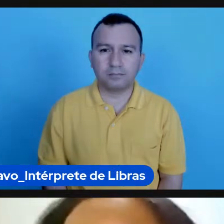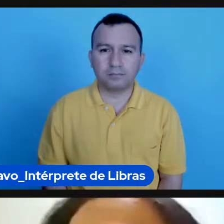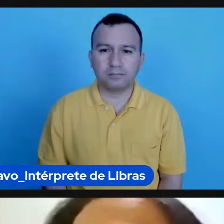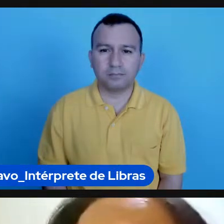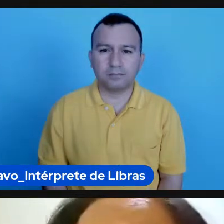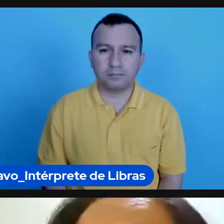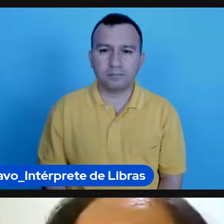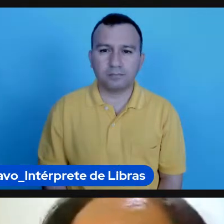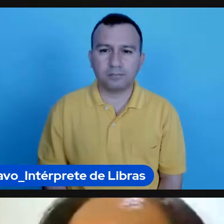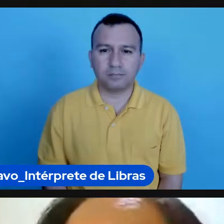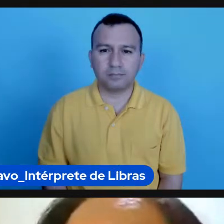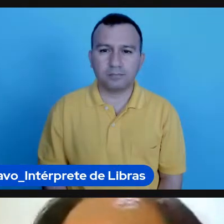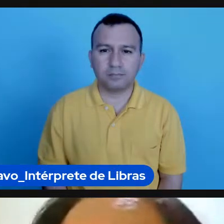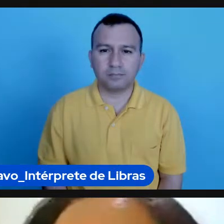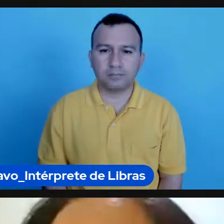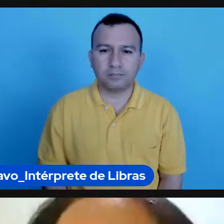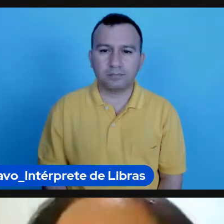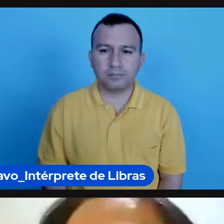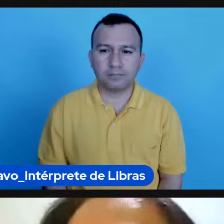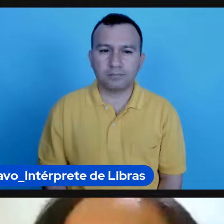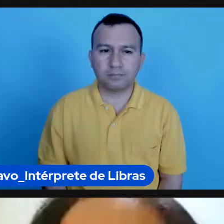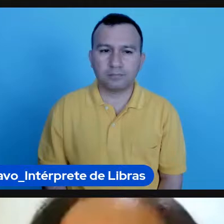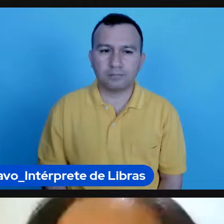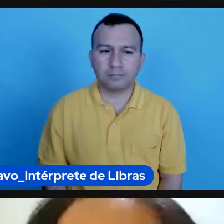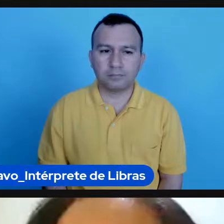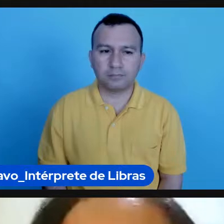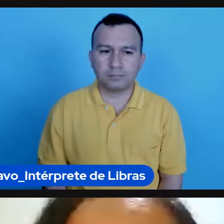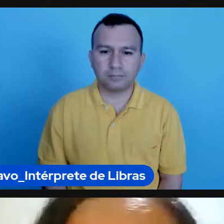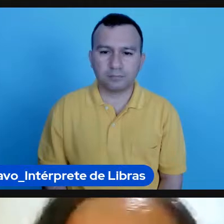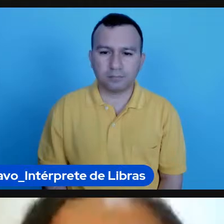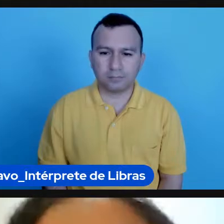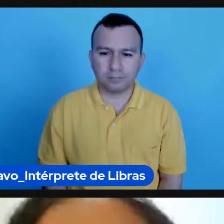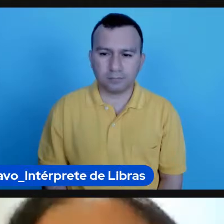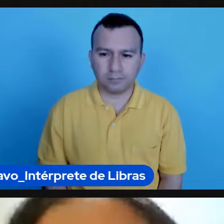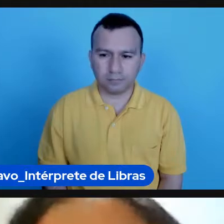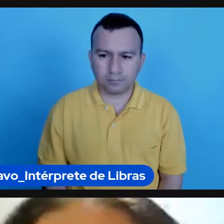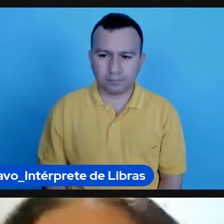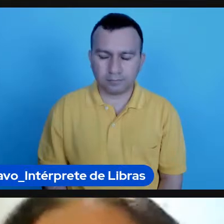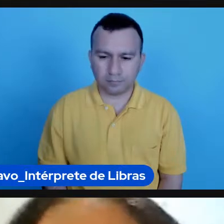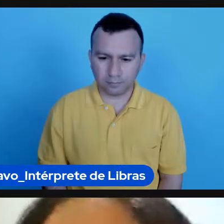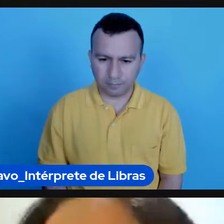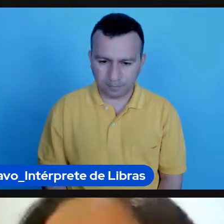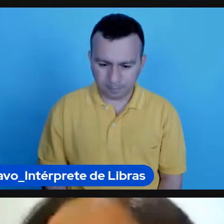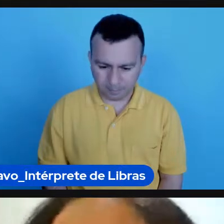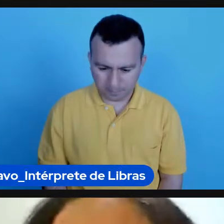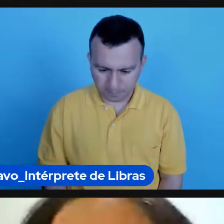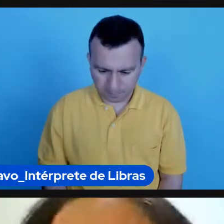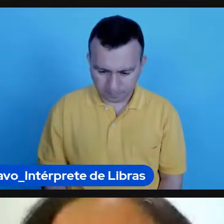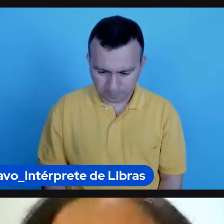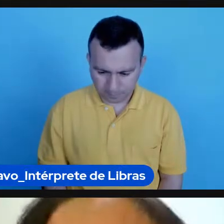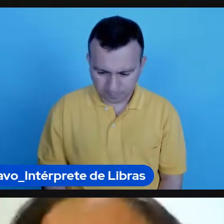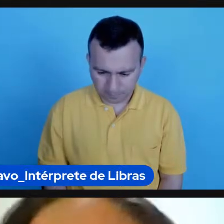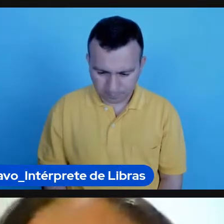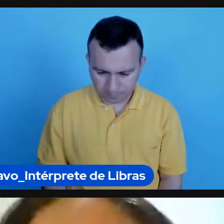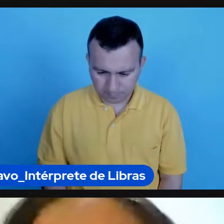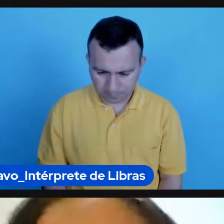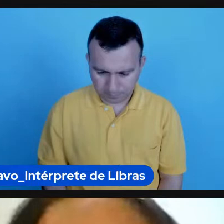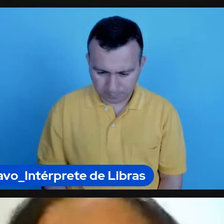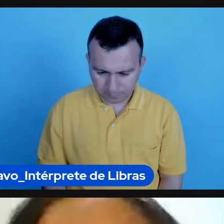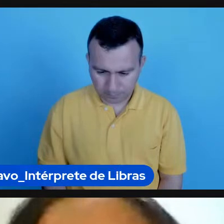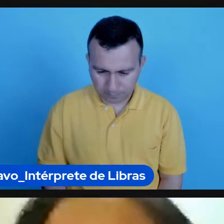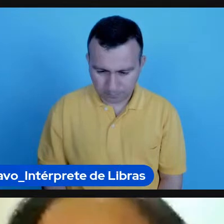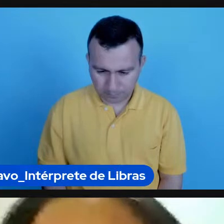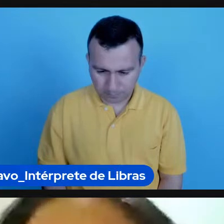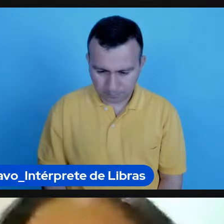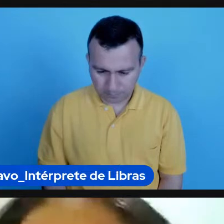especial fosse uma escola irregular. Então, os termos, eles são muito pesados